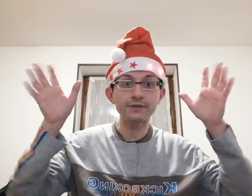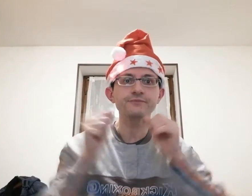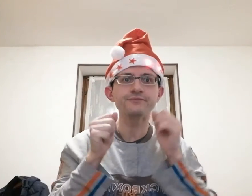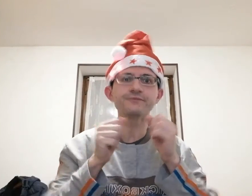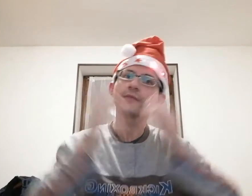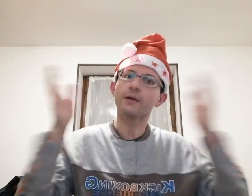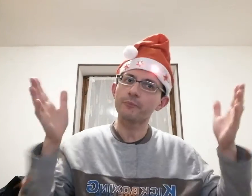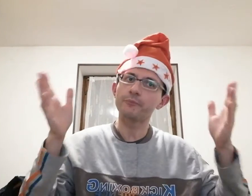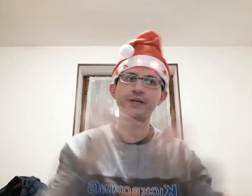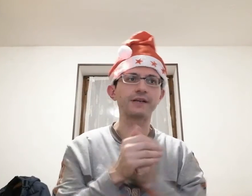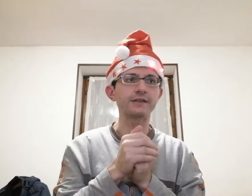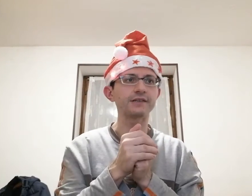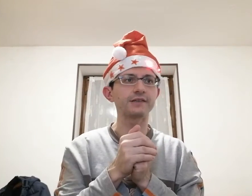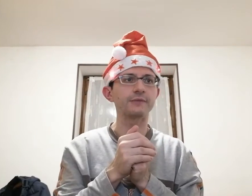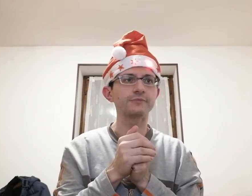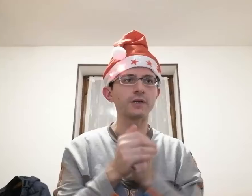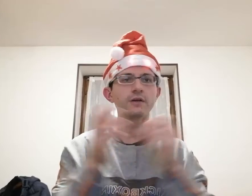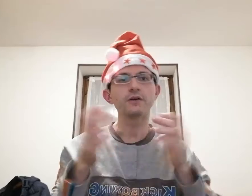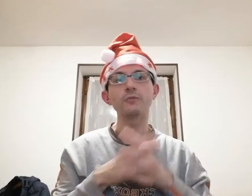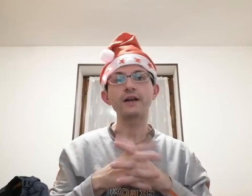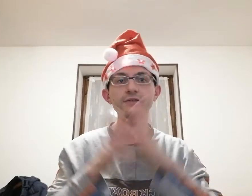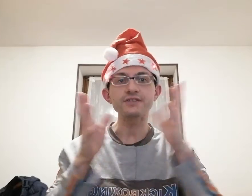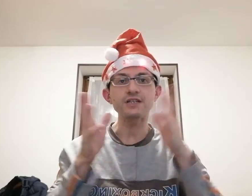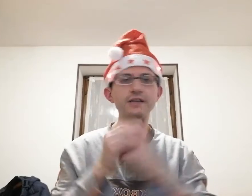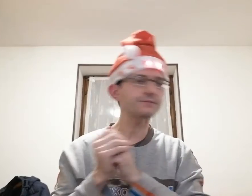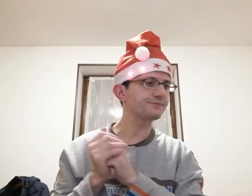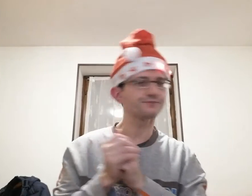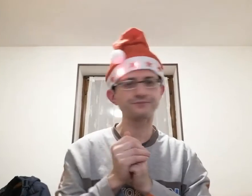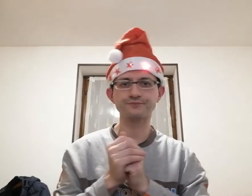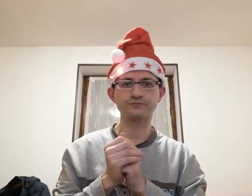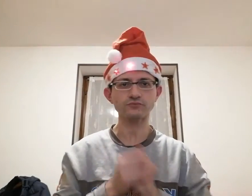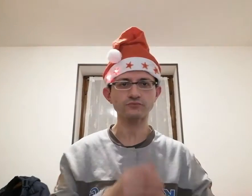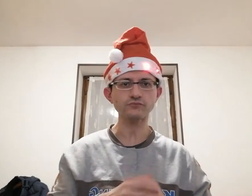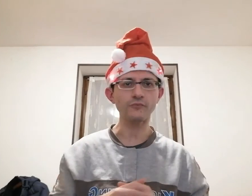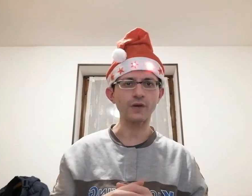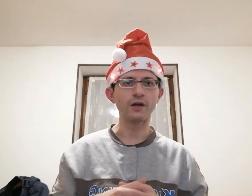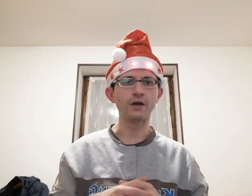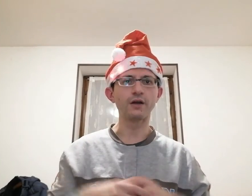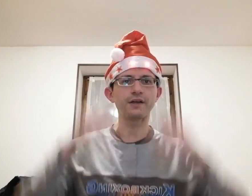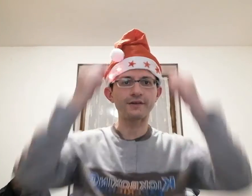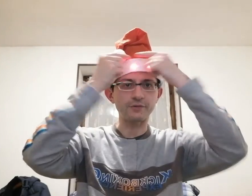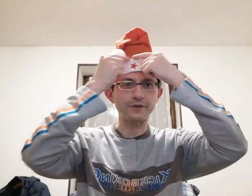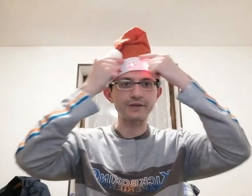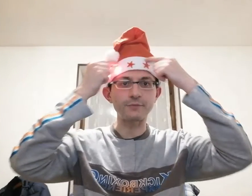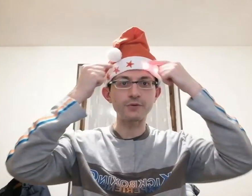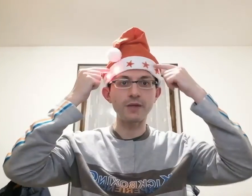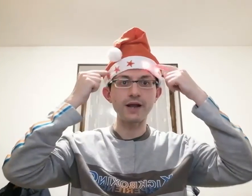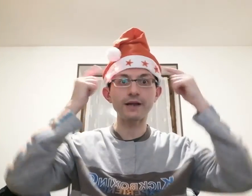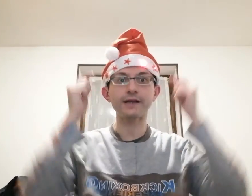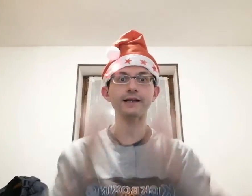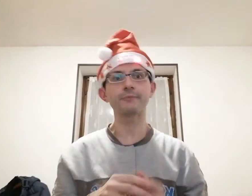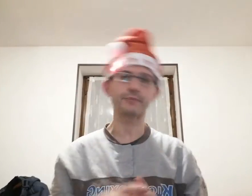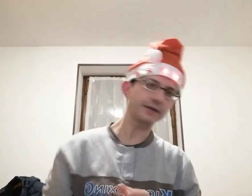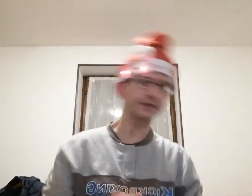live, prenatalizia, domani alla vigilia, e quindi il mio bel cappellino,